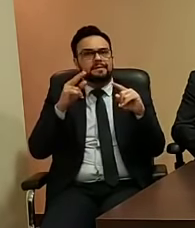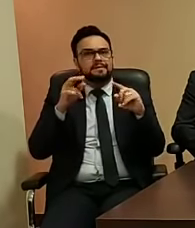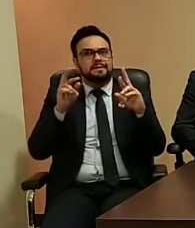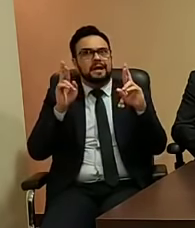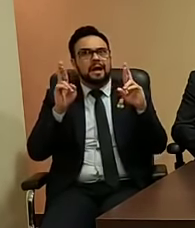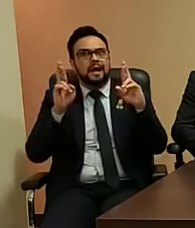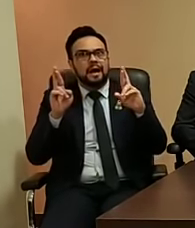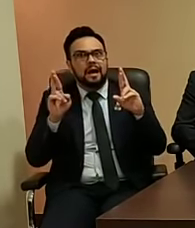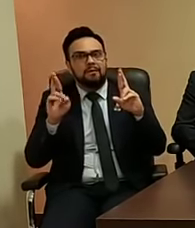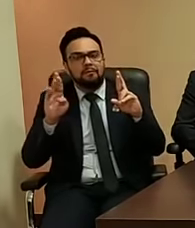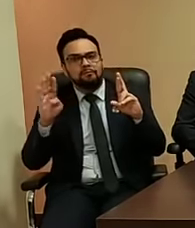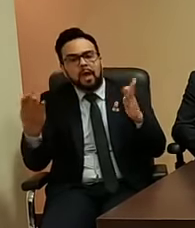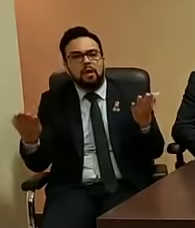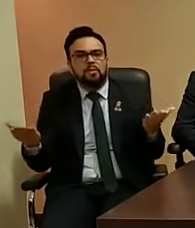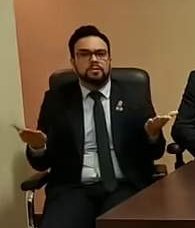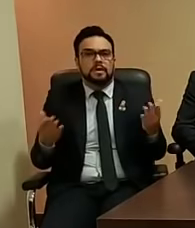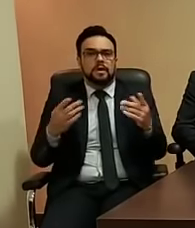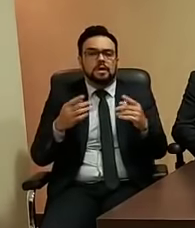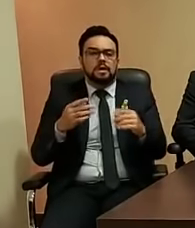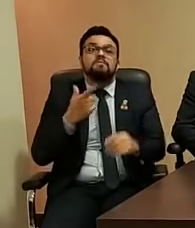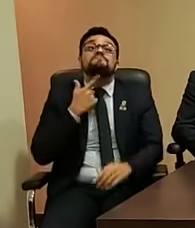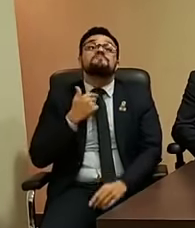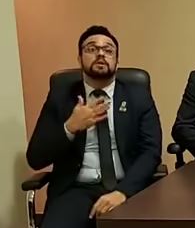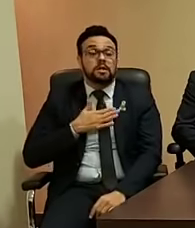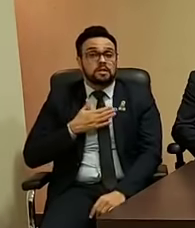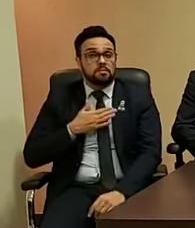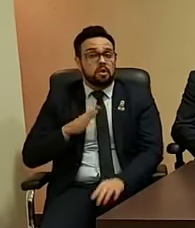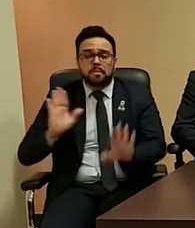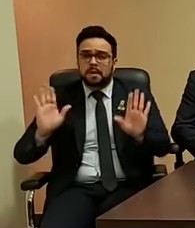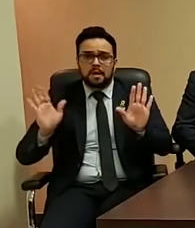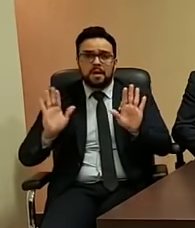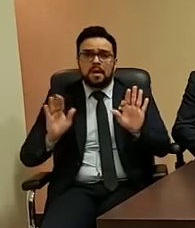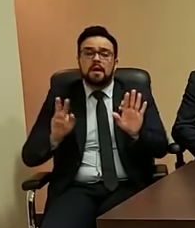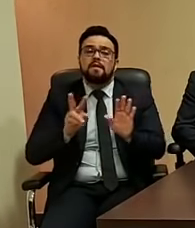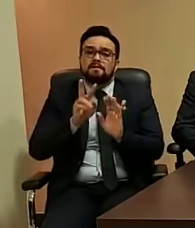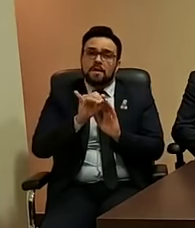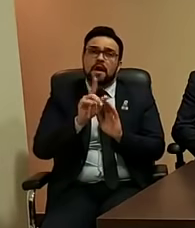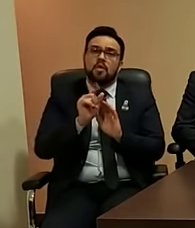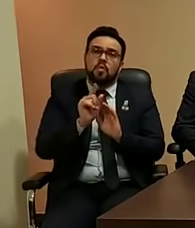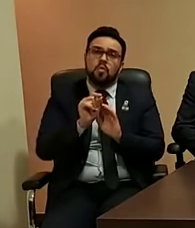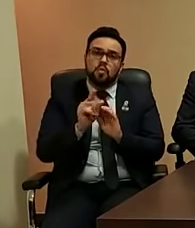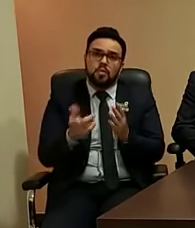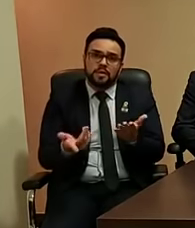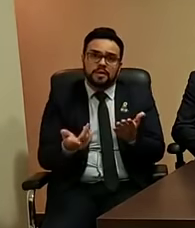agora, independente da minha vontade? Independente da minha vontade, tá? Vai ser questionada a